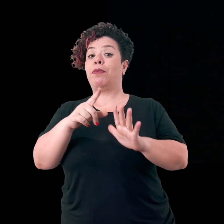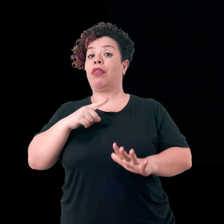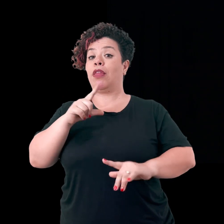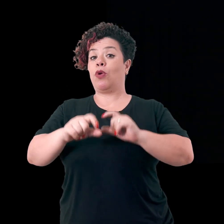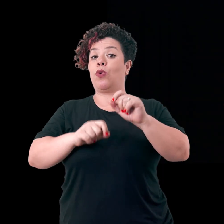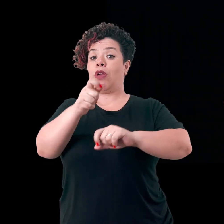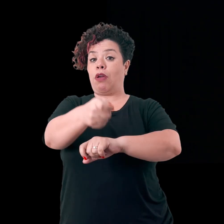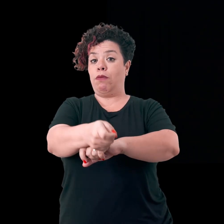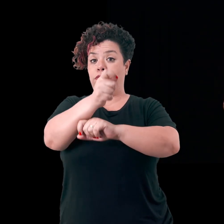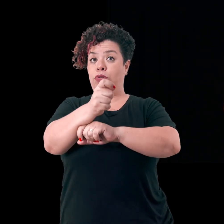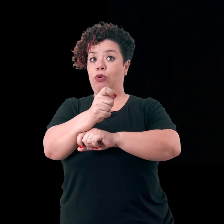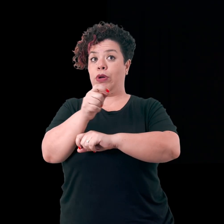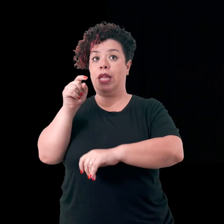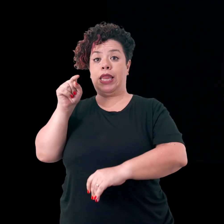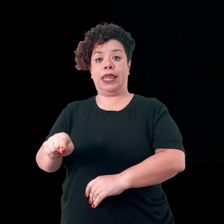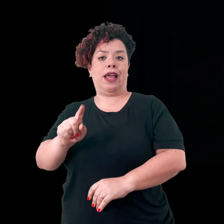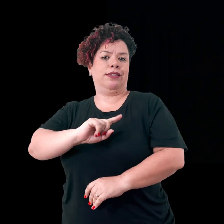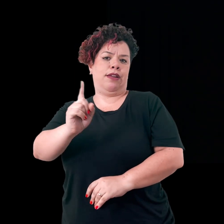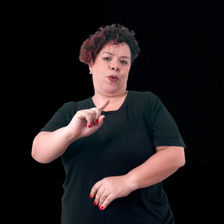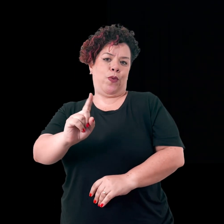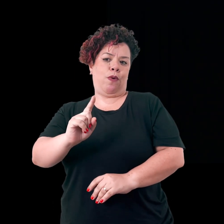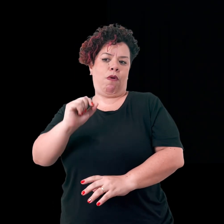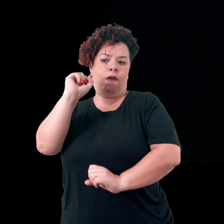eu não estou falando daquela.